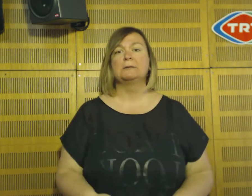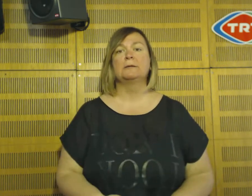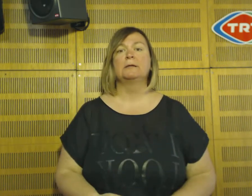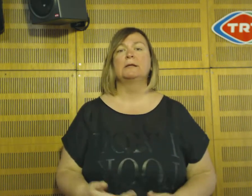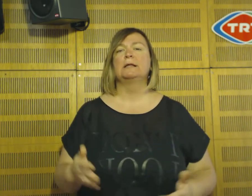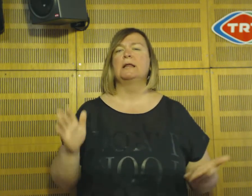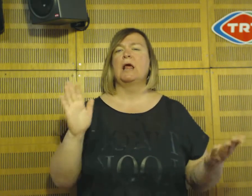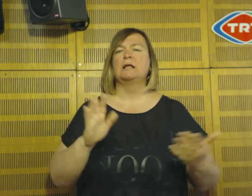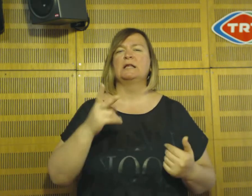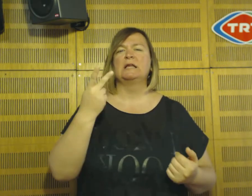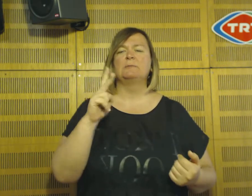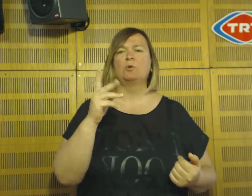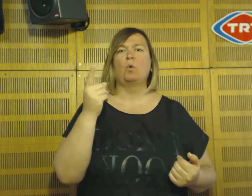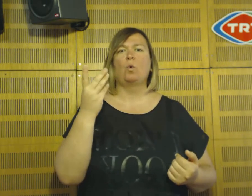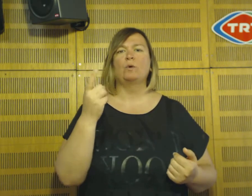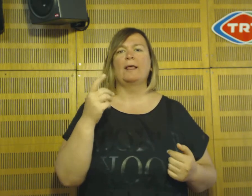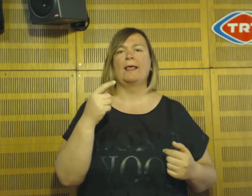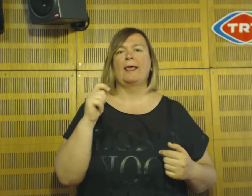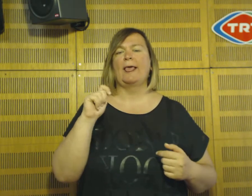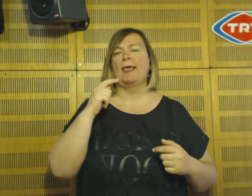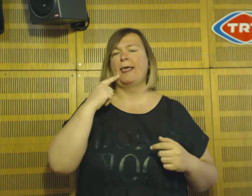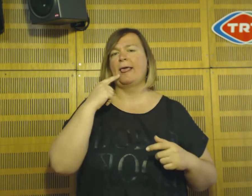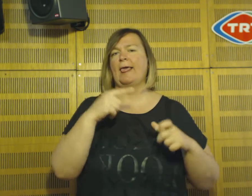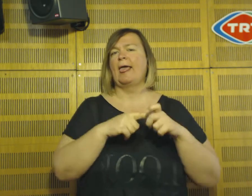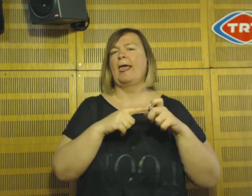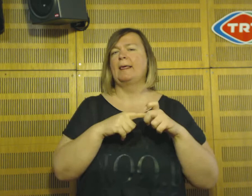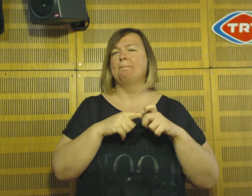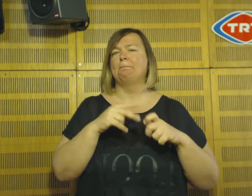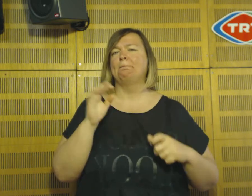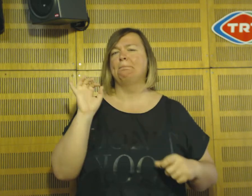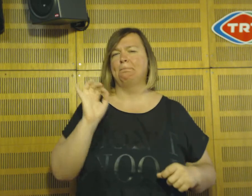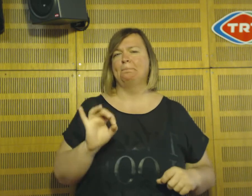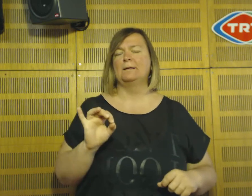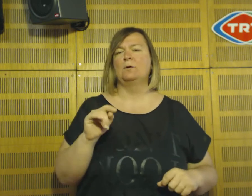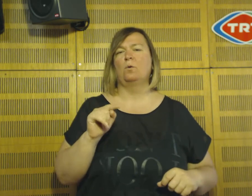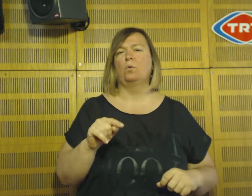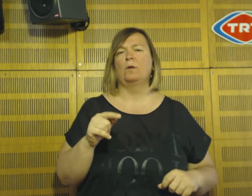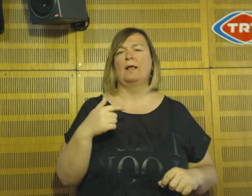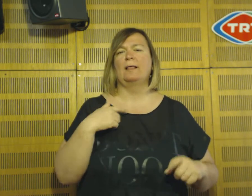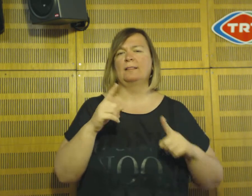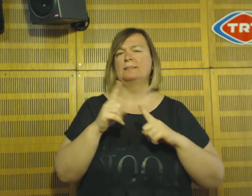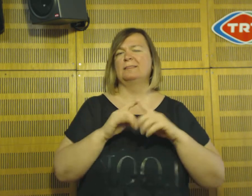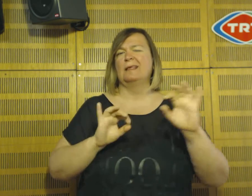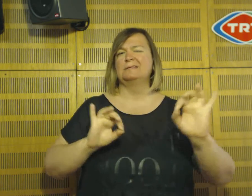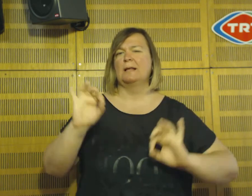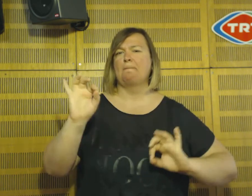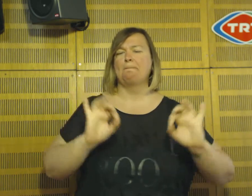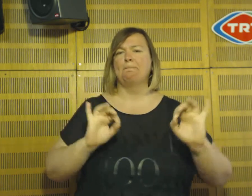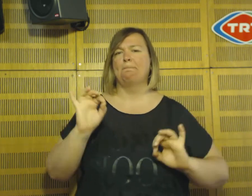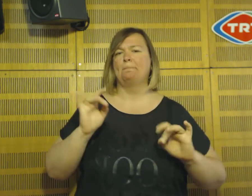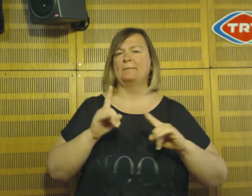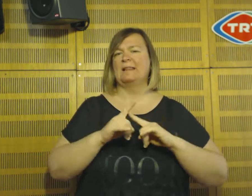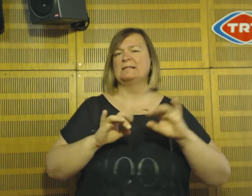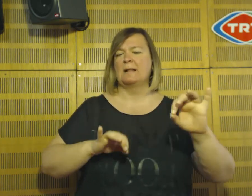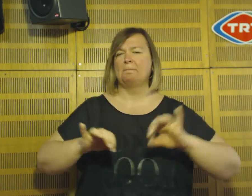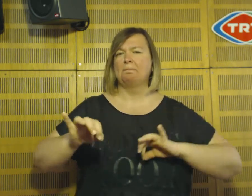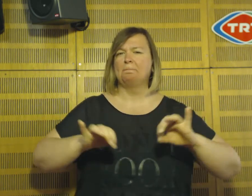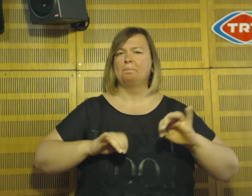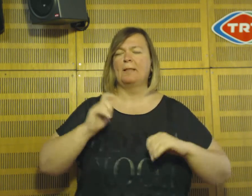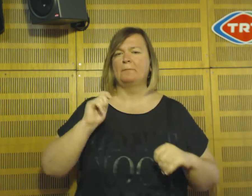Yaklaşık 2013 yılı Ekim ayıydı. Evet. Değil mi Necdet Hocam? O zaman tasarımına başladık. Bu projenin tasarımı, çünkü yurt